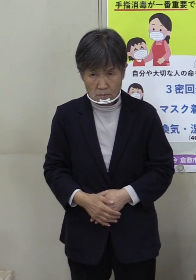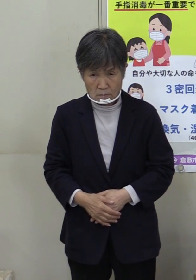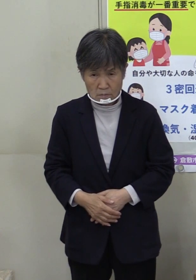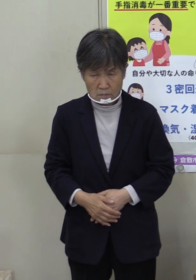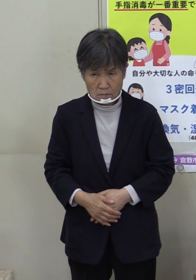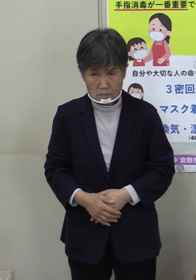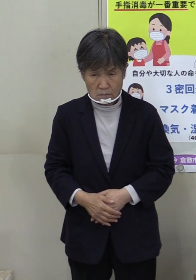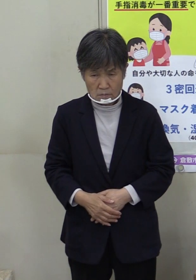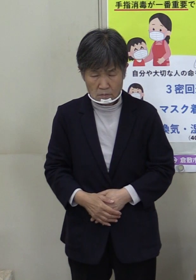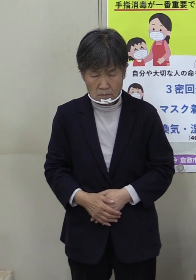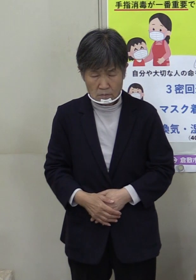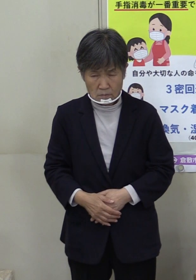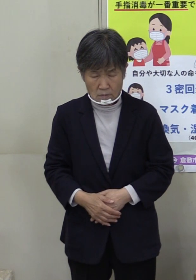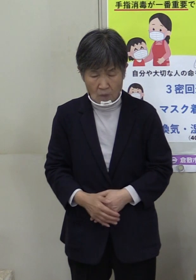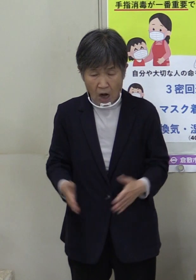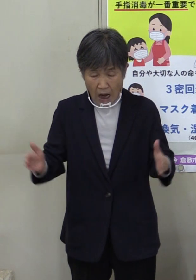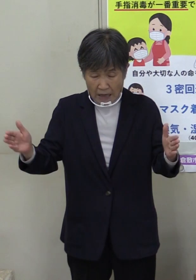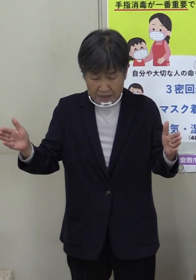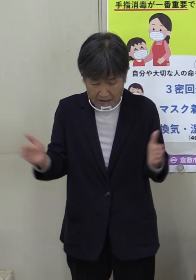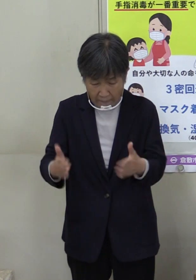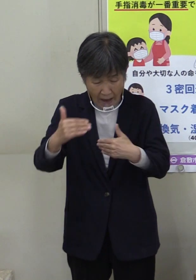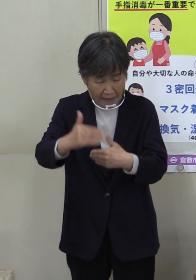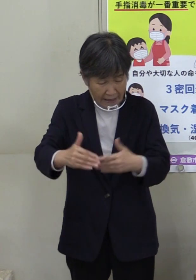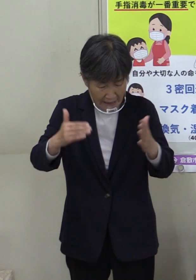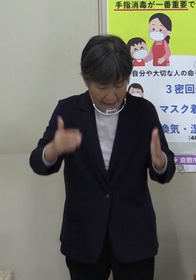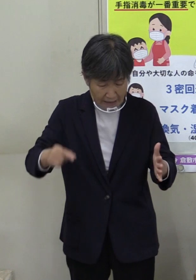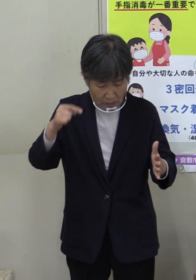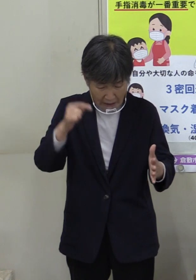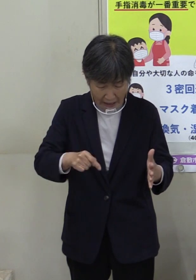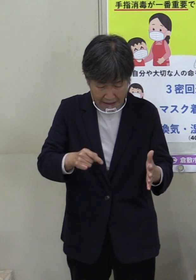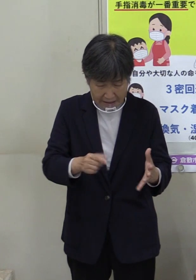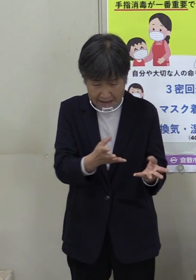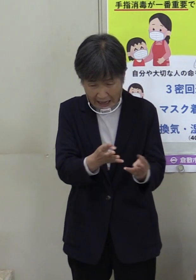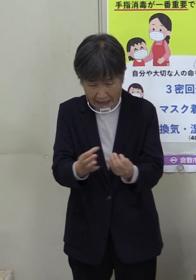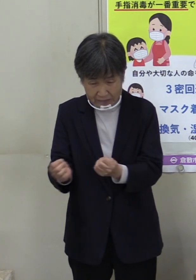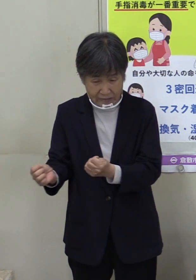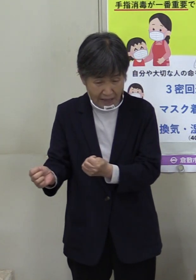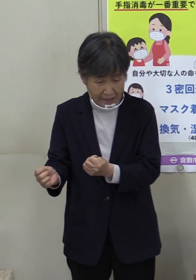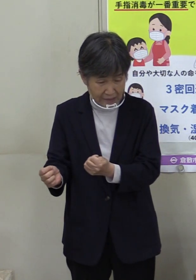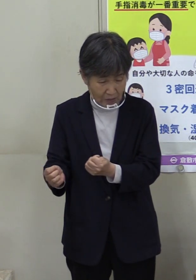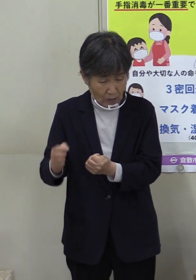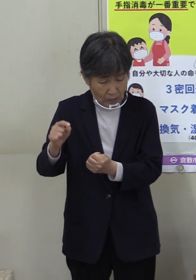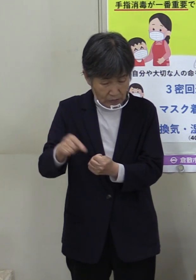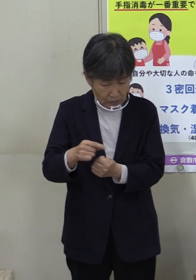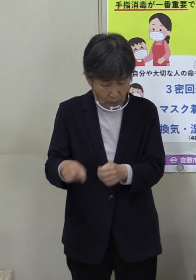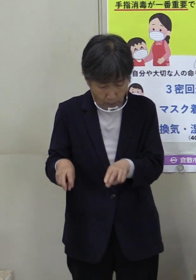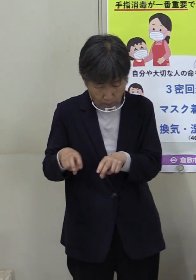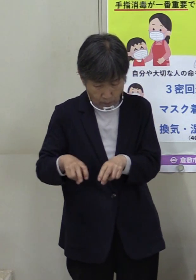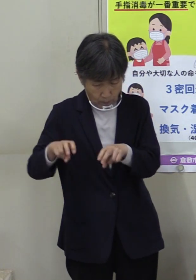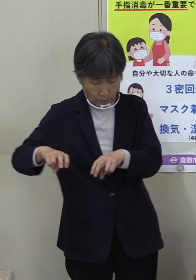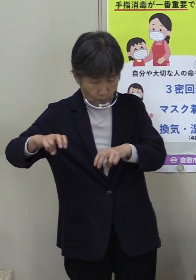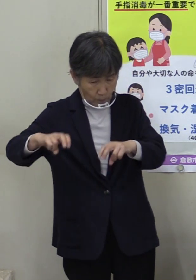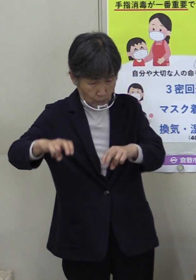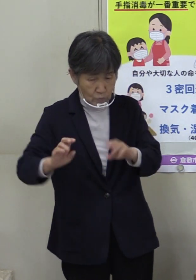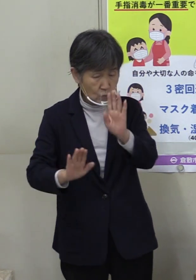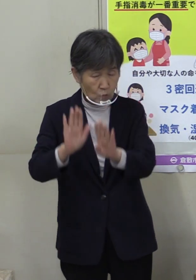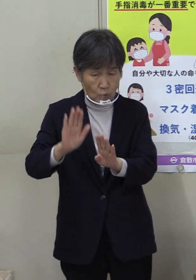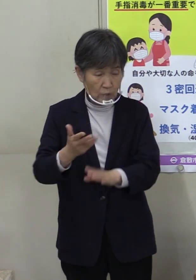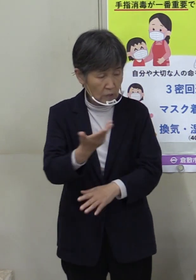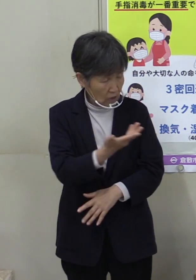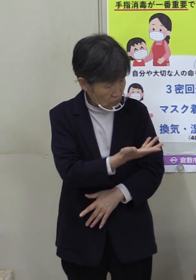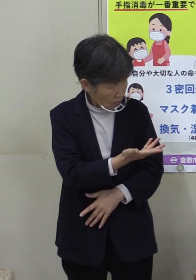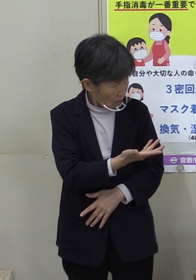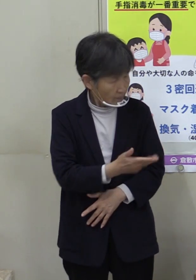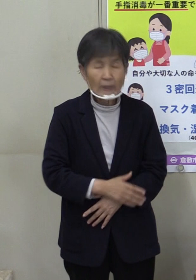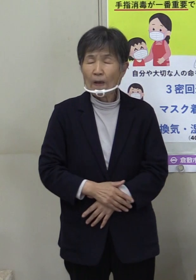つまりかなりその狭い室内で大勢の人を接客するような状況だったんでしょうか。 まあ、